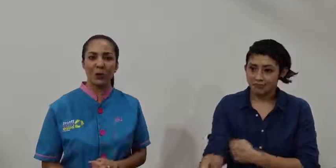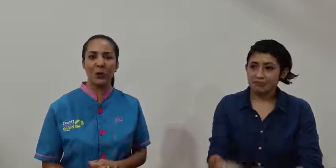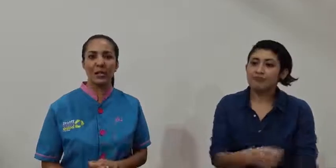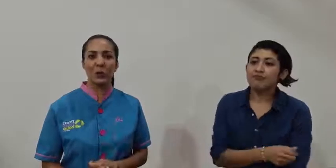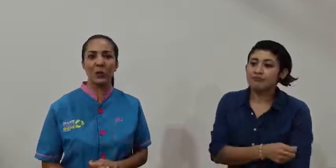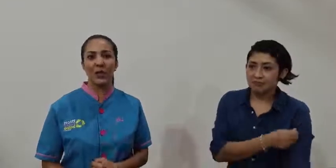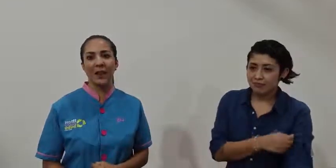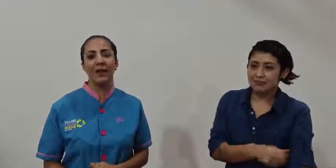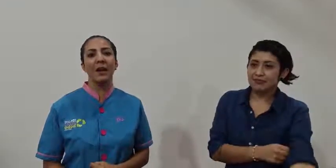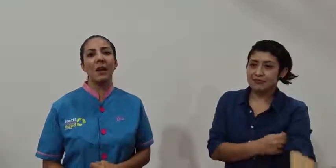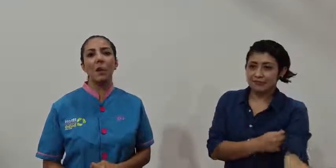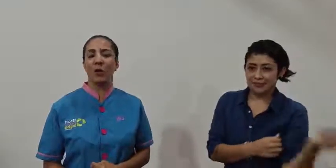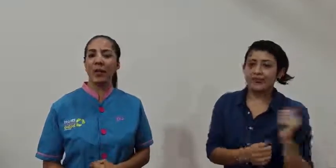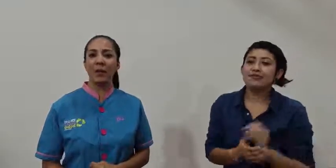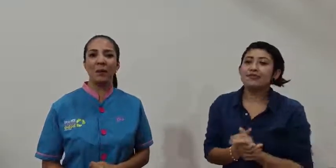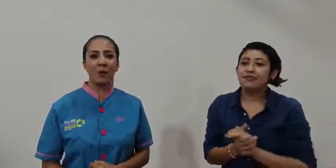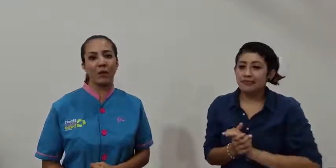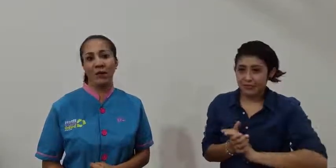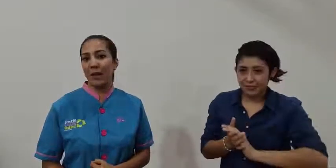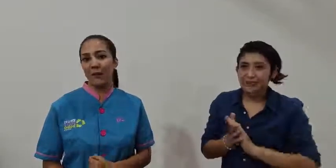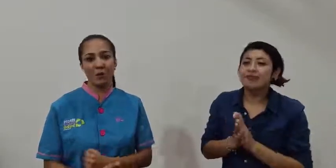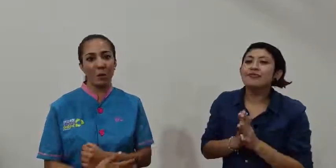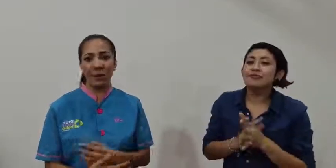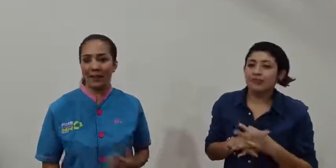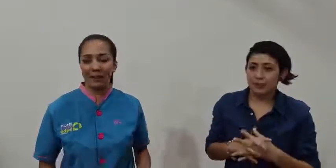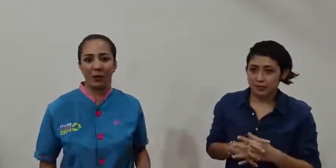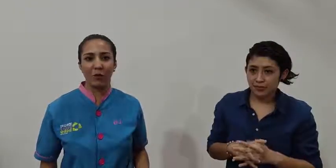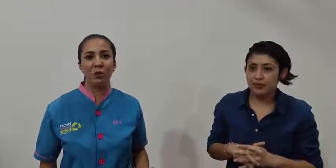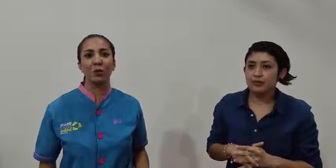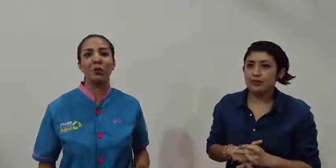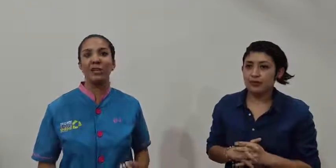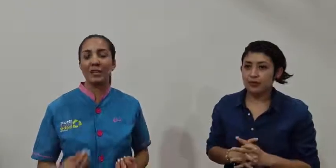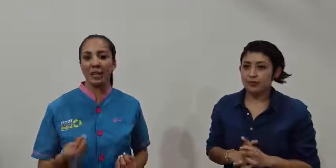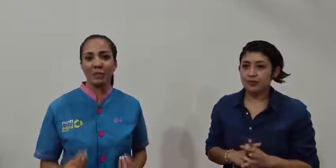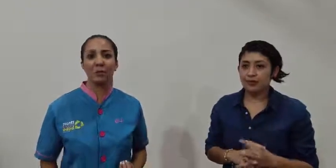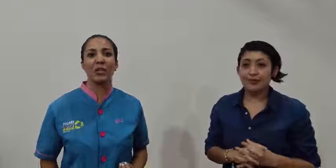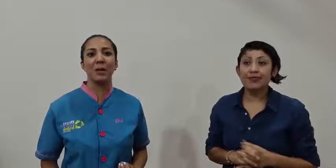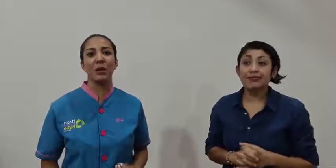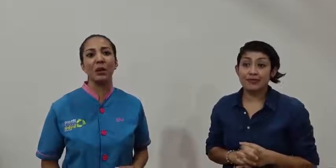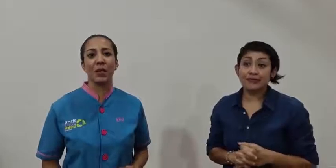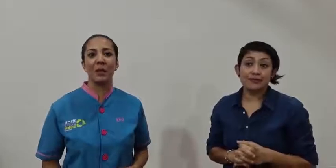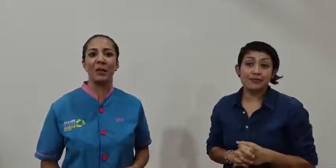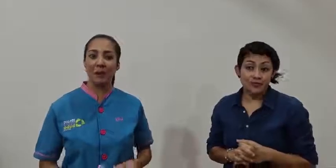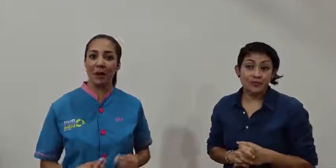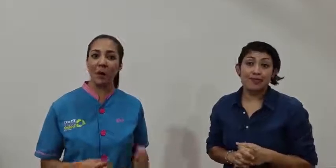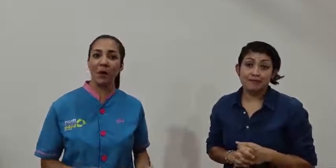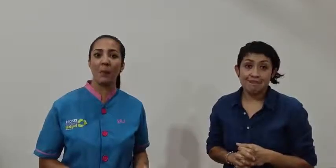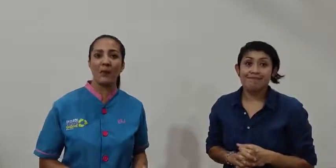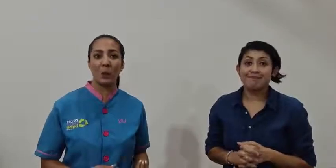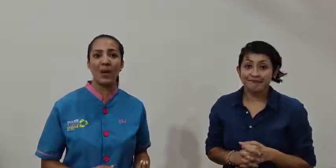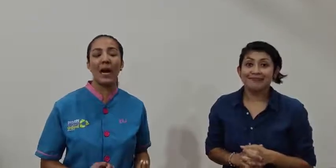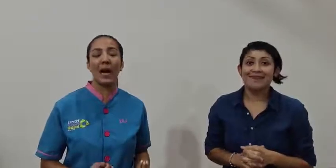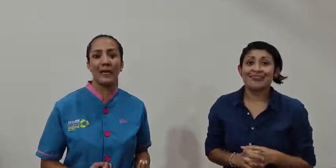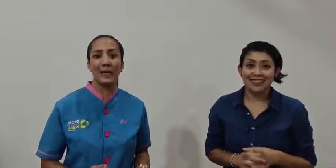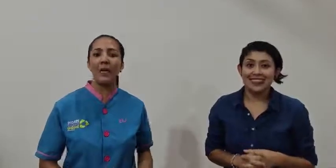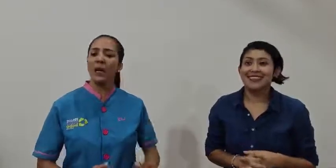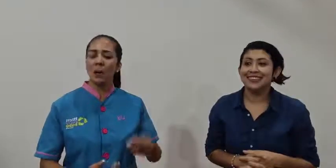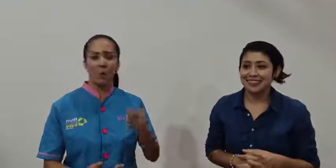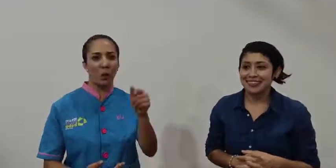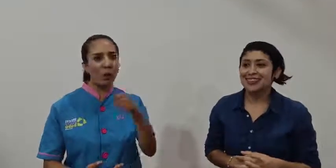en nuestra sociedad porque, bueno, al final son parte de nosotros. Ya les dimos también un tip, si ven a una persona así, pues